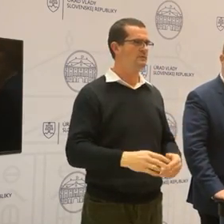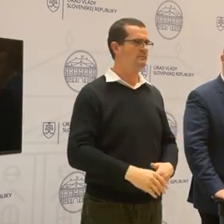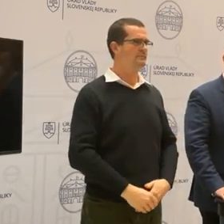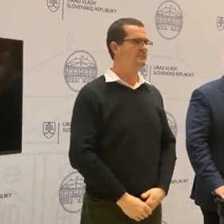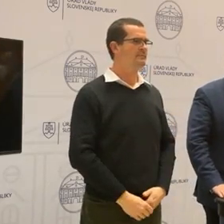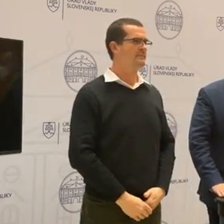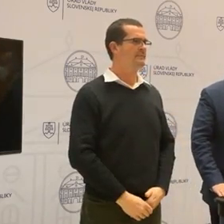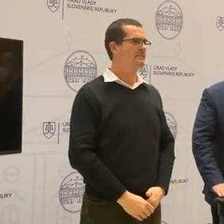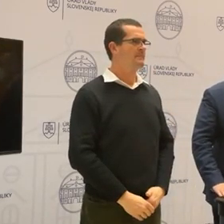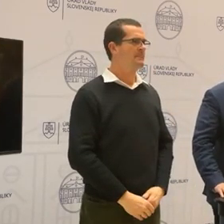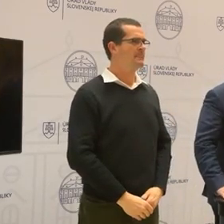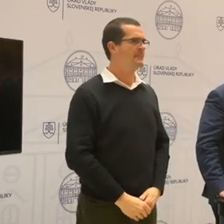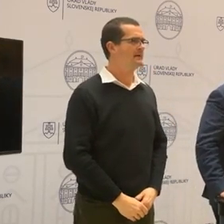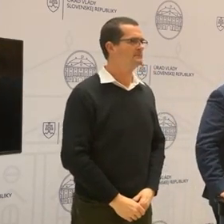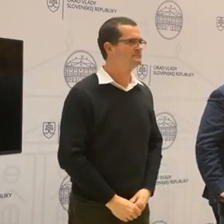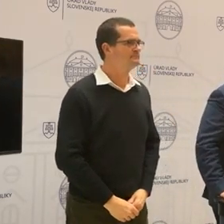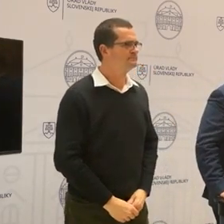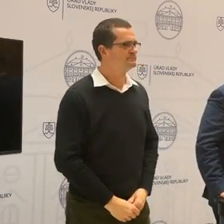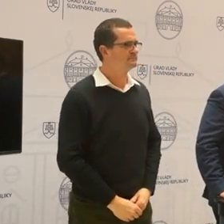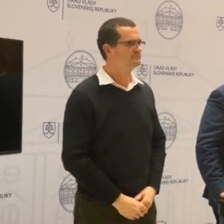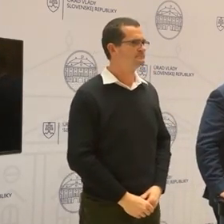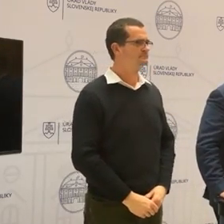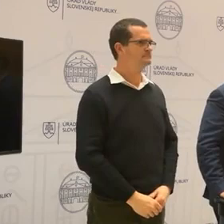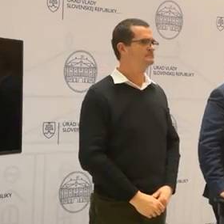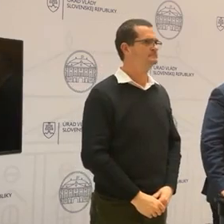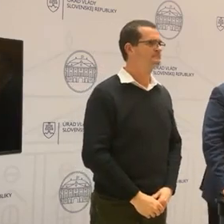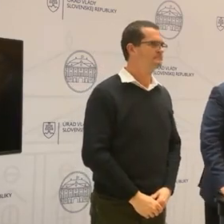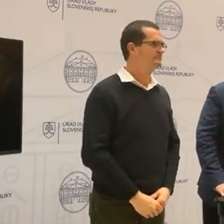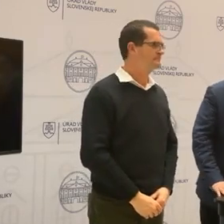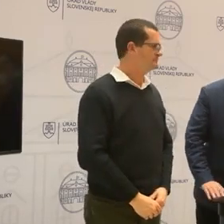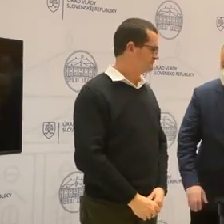Pokiaľ nie sú ďalšie otázky, ďakujem veľmi pekne, želám vám pekný deň.